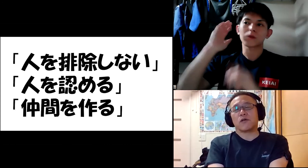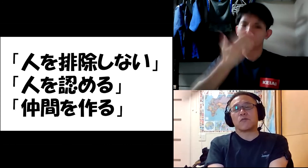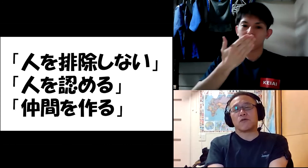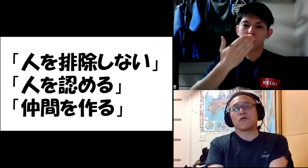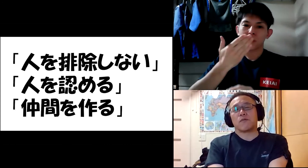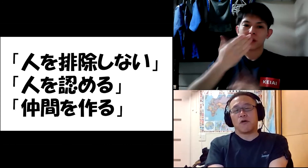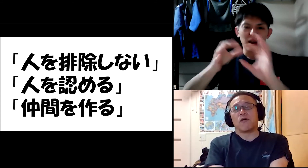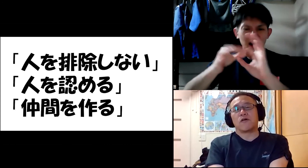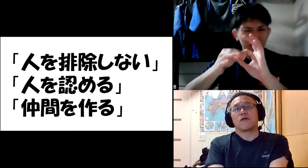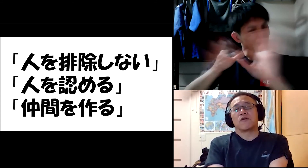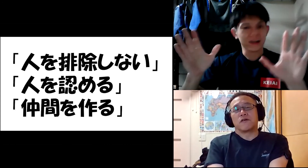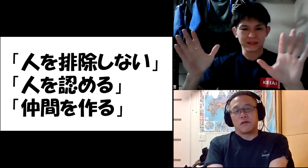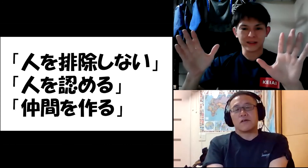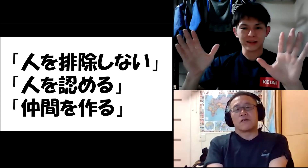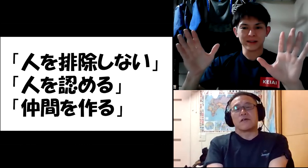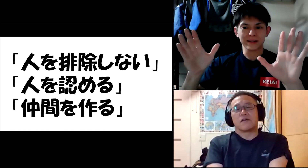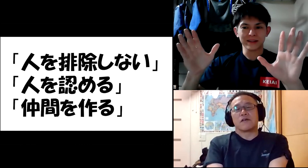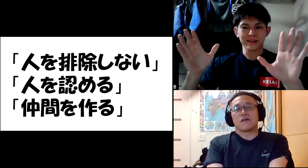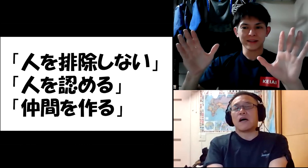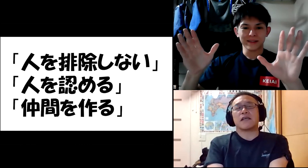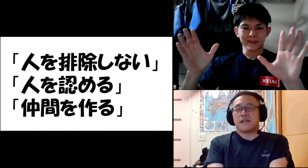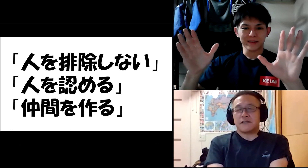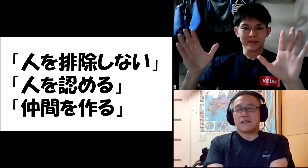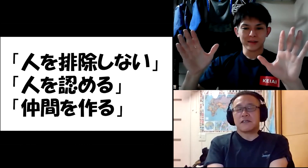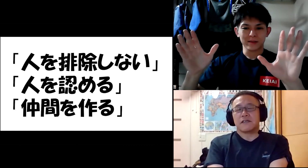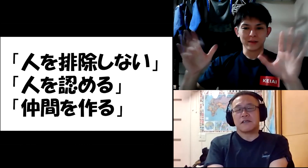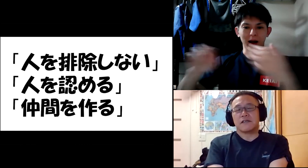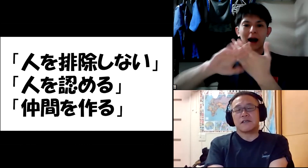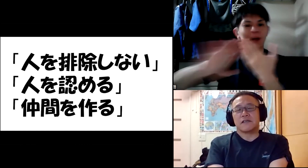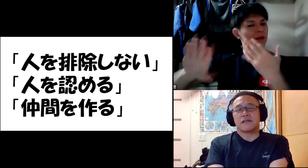長でも老でも関係ないです。